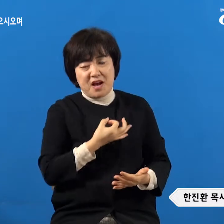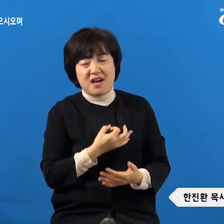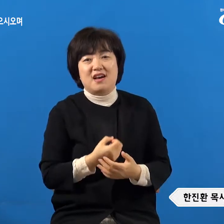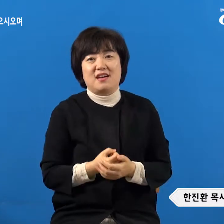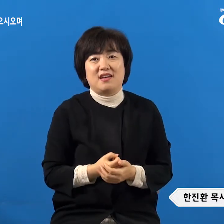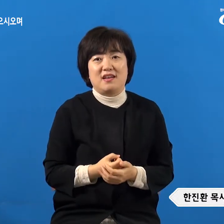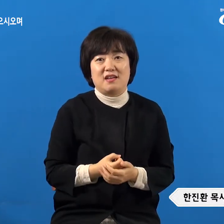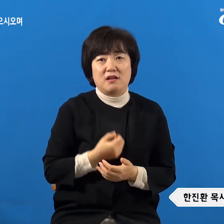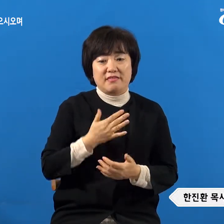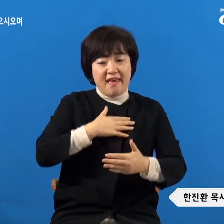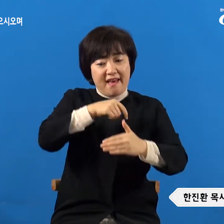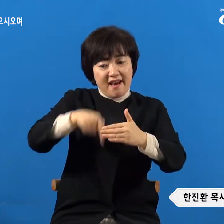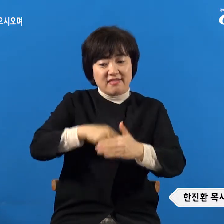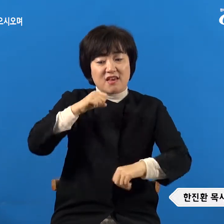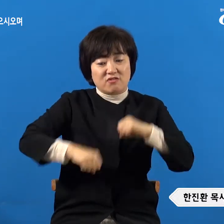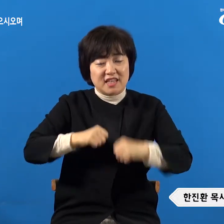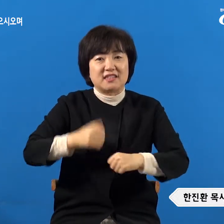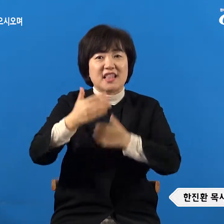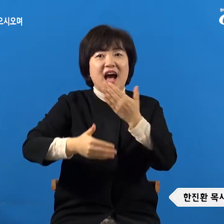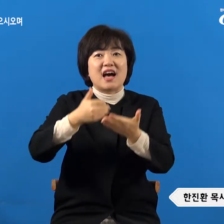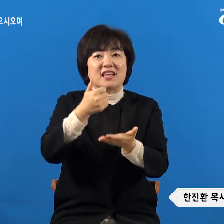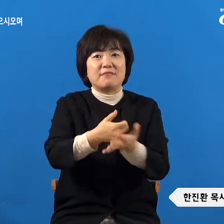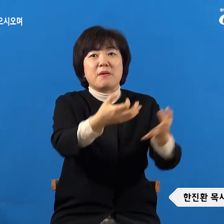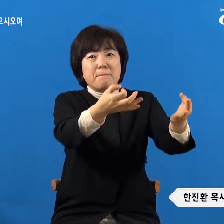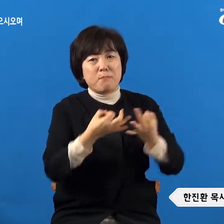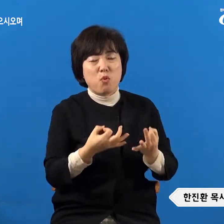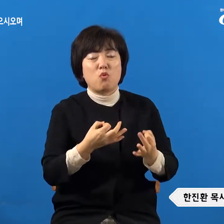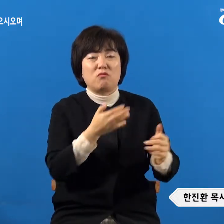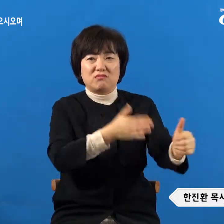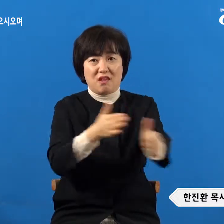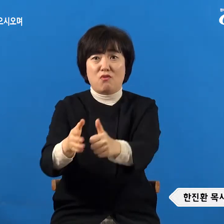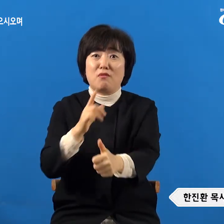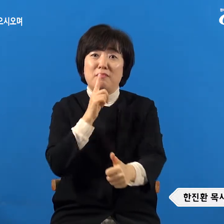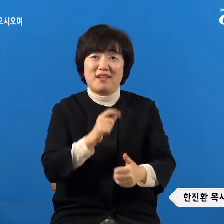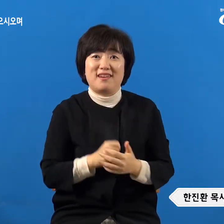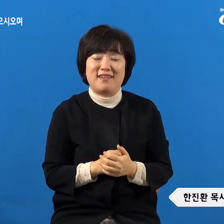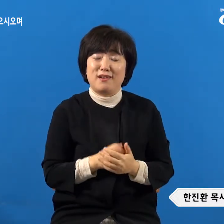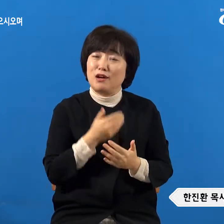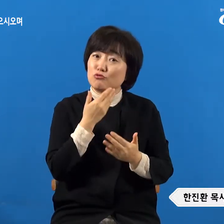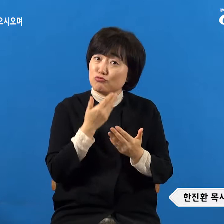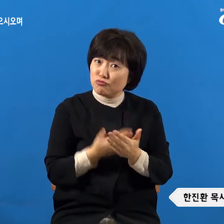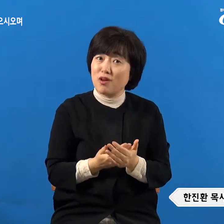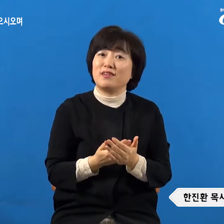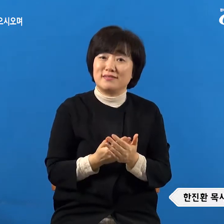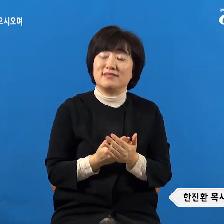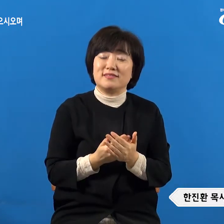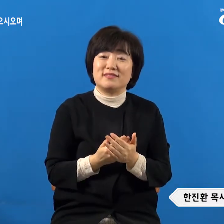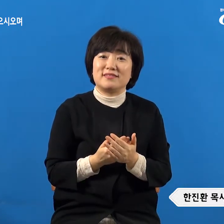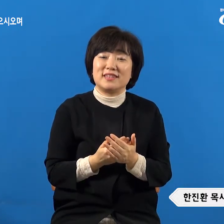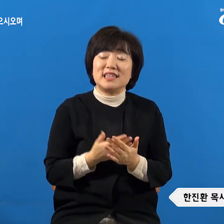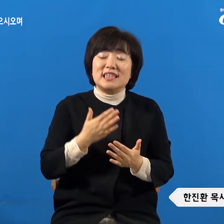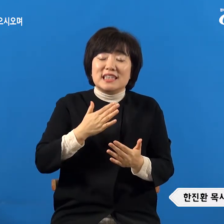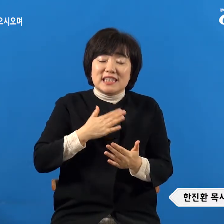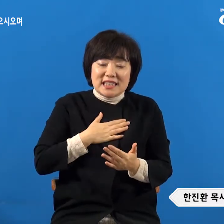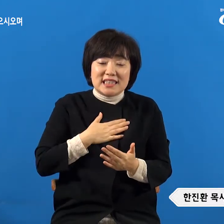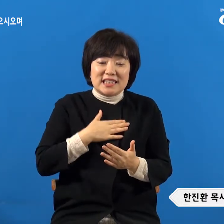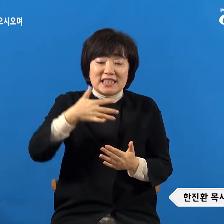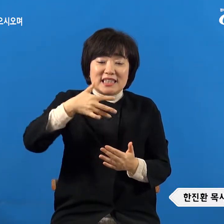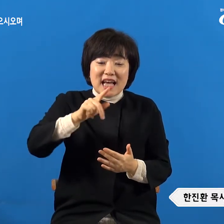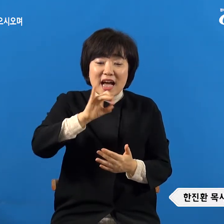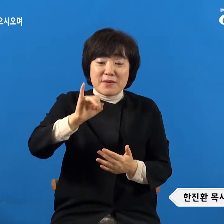얼마나 귀한 분입니까? 여러분, 그분 마음속에 불타고 있는 열망이 무엇입니까?